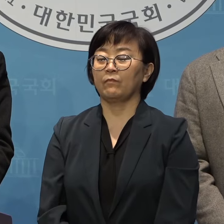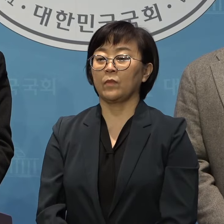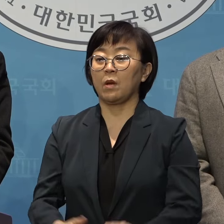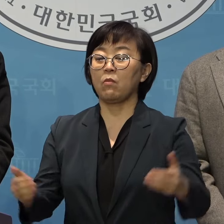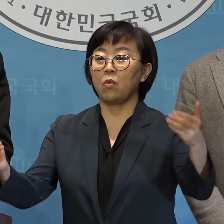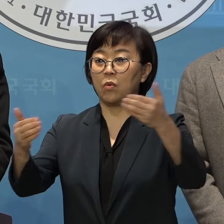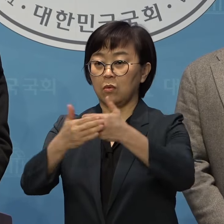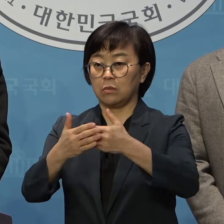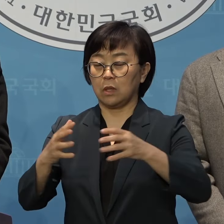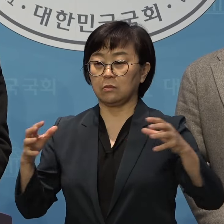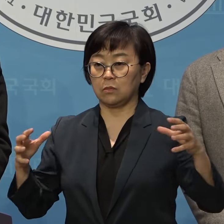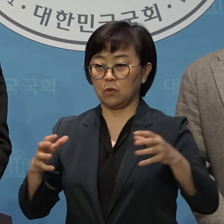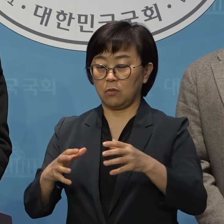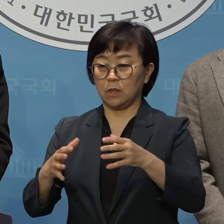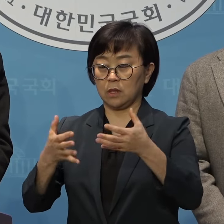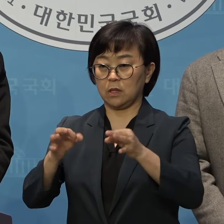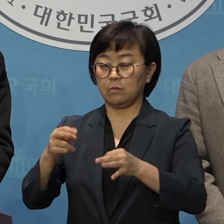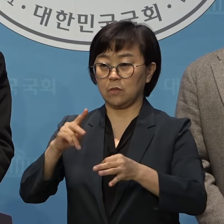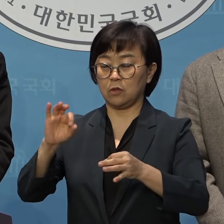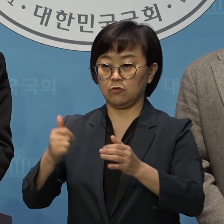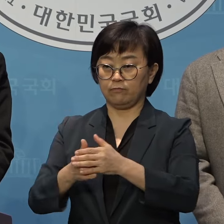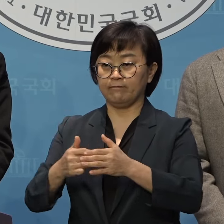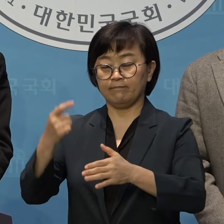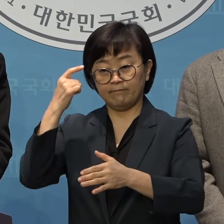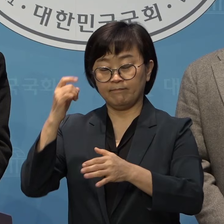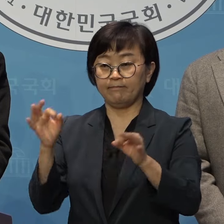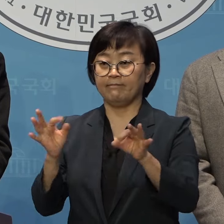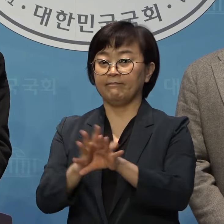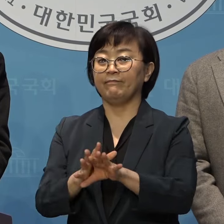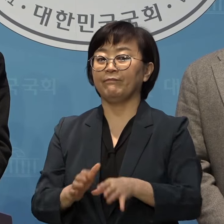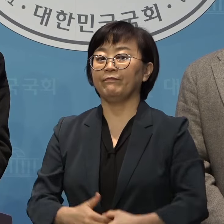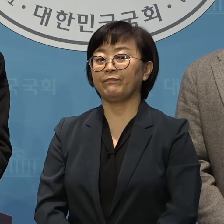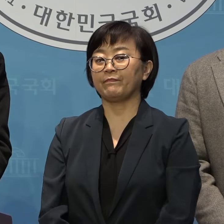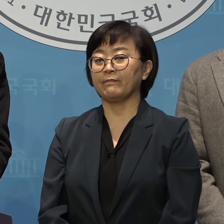포용과 통합의 김대중 정신은 실종됐습니다.